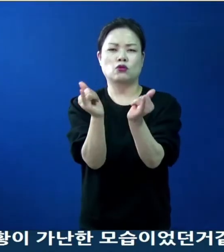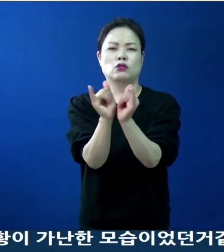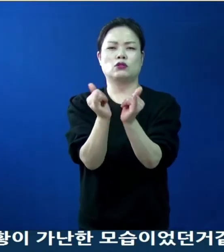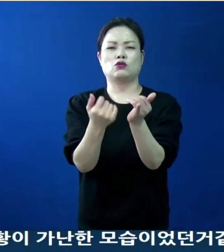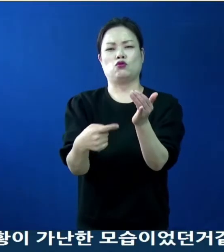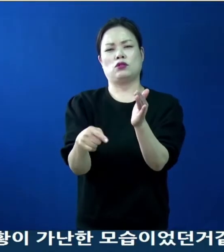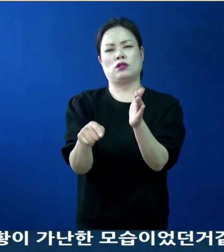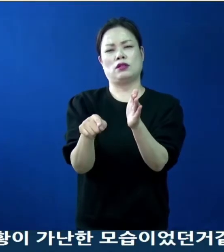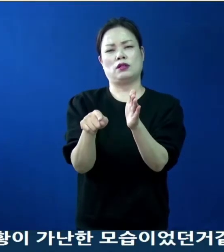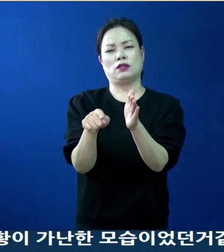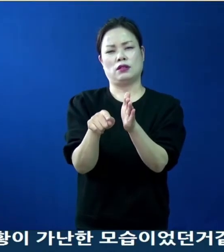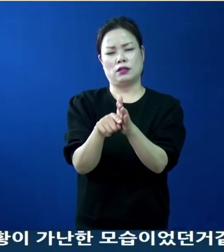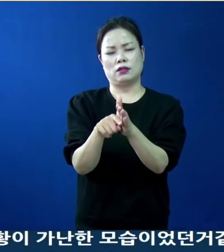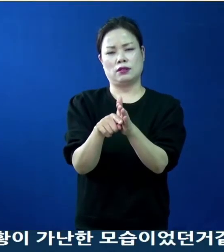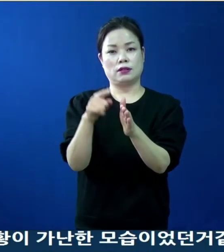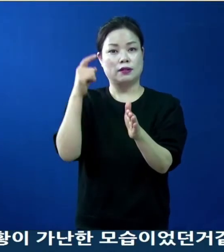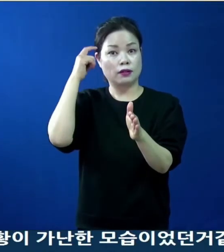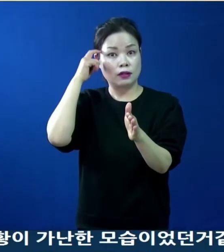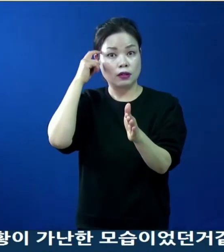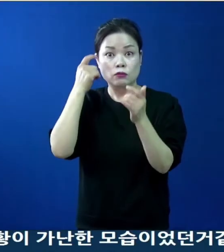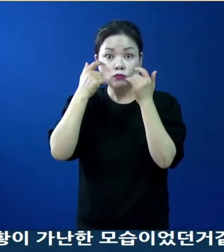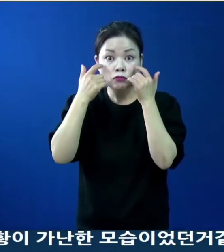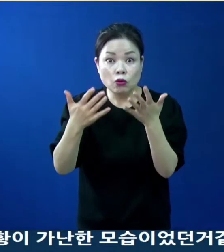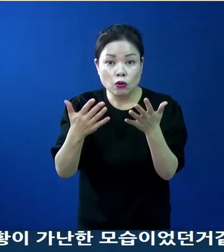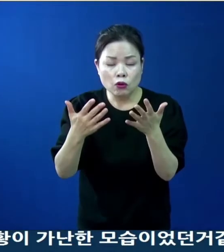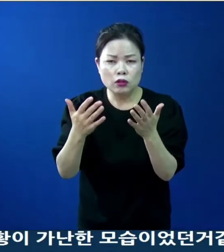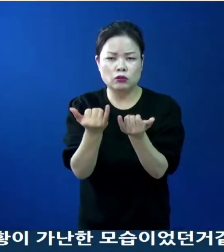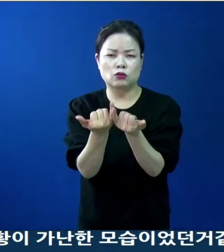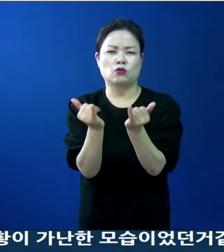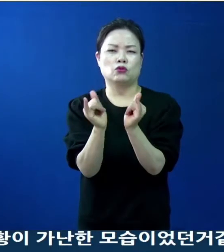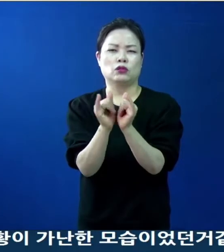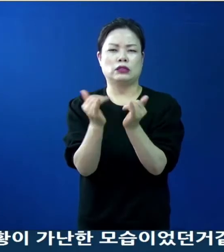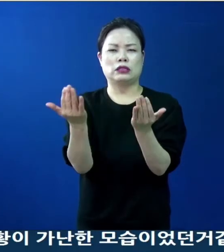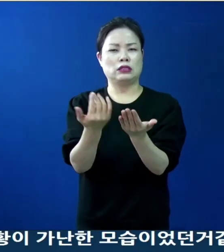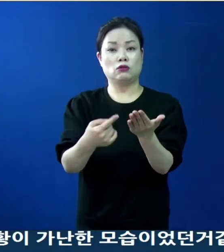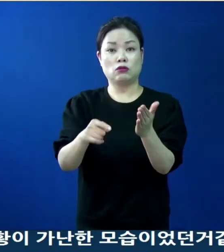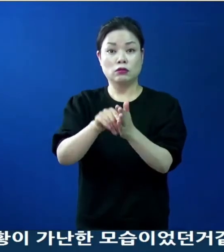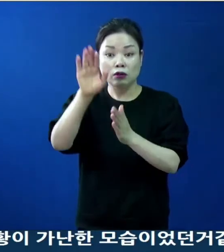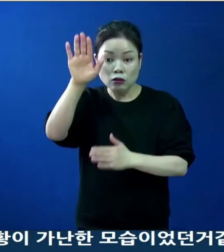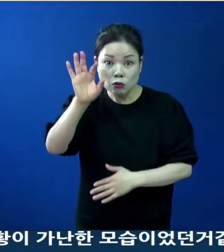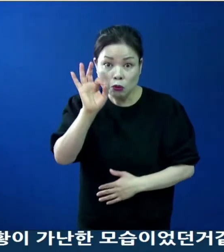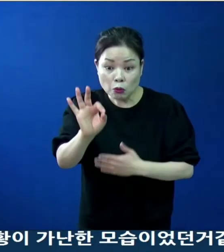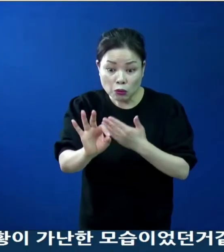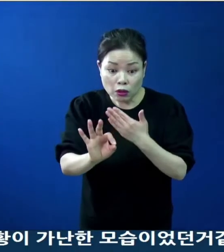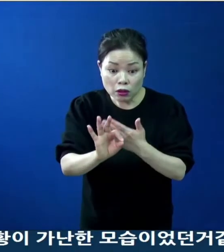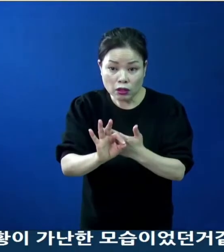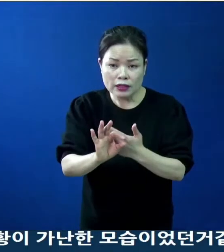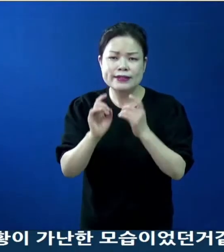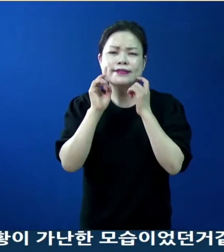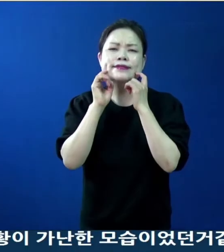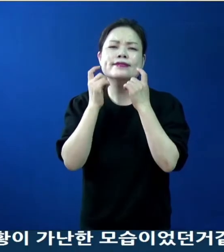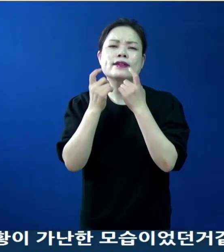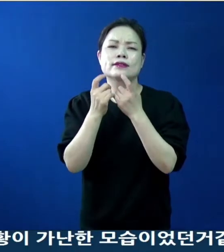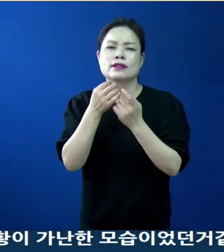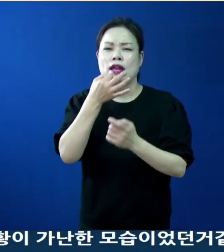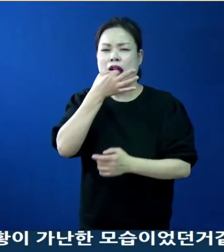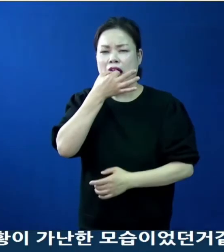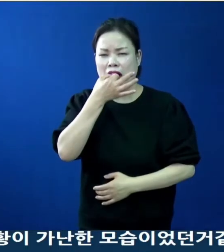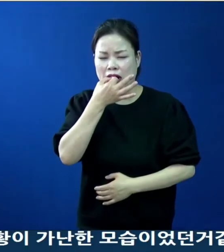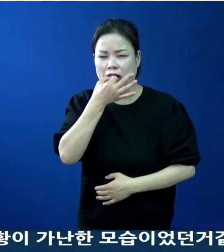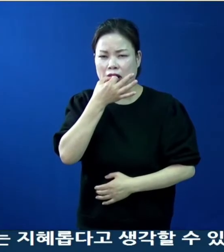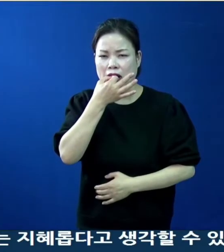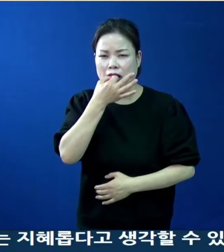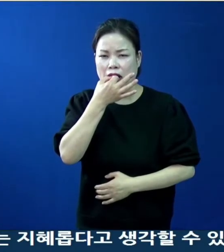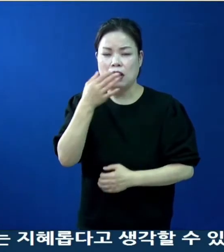위한 일이라고 생각할 수도 있어요. 근데 분명한 거는 공동체를 위한 일이 아니었어요. 나중에 보면 개인의 그 탐욕이었다는 것을